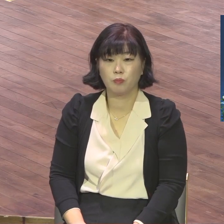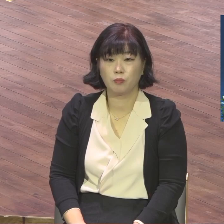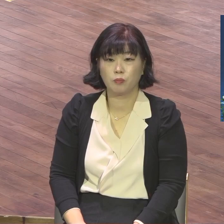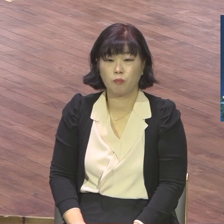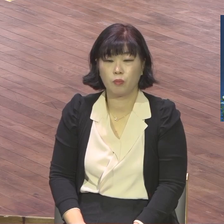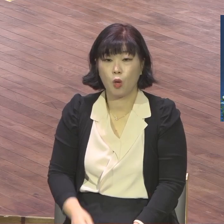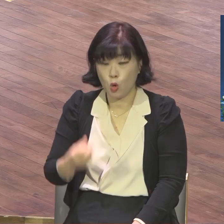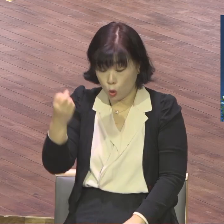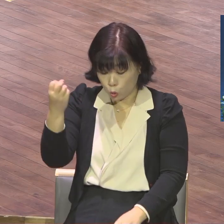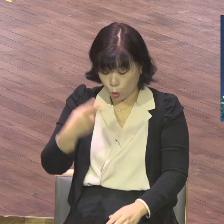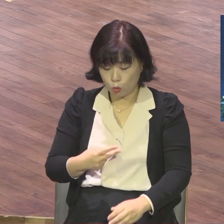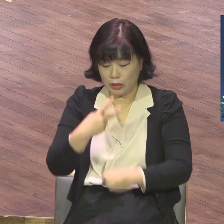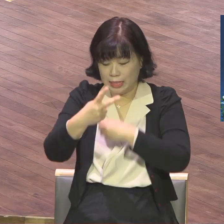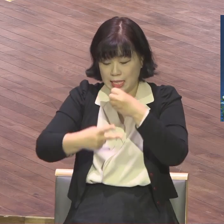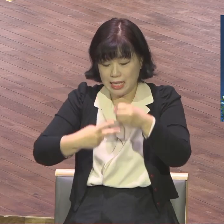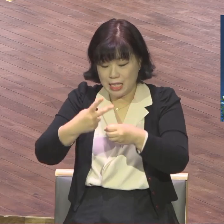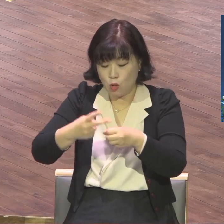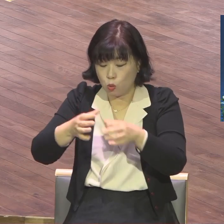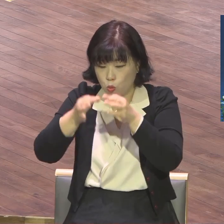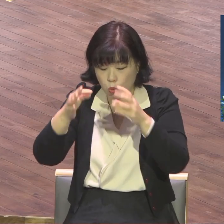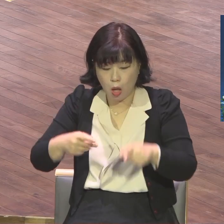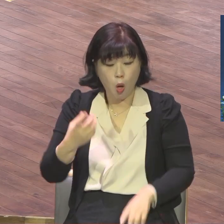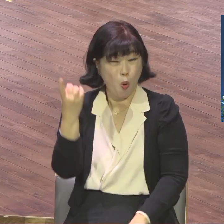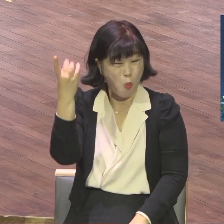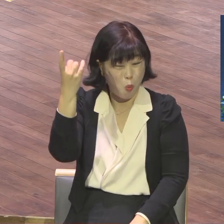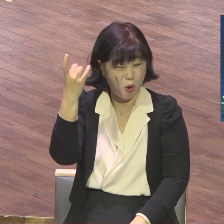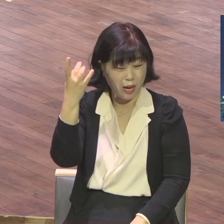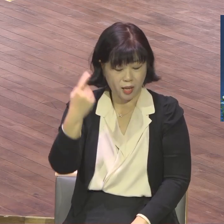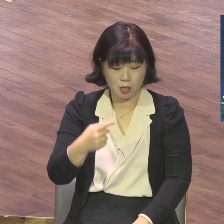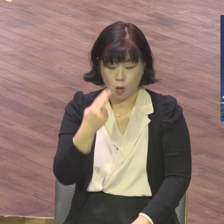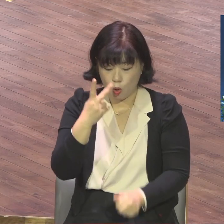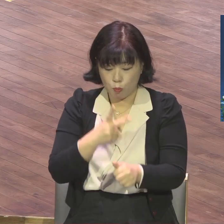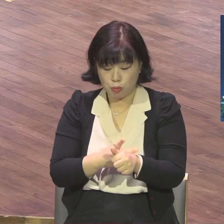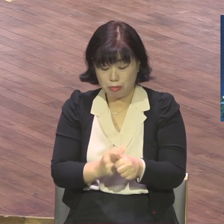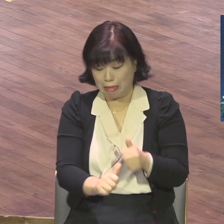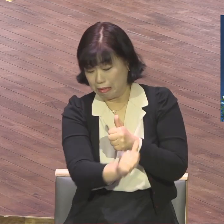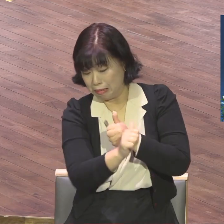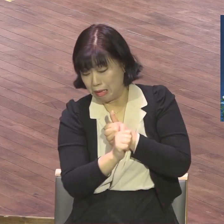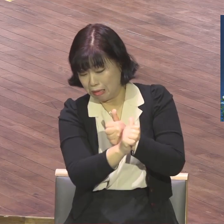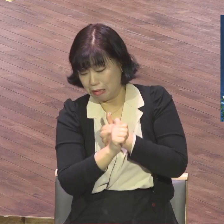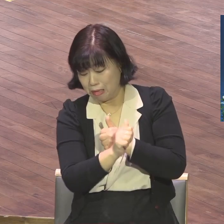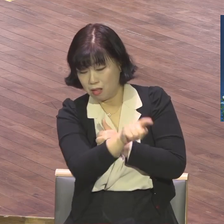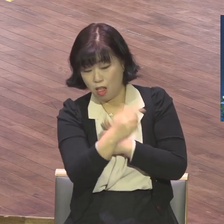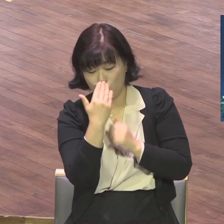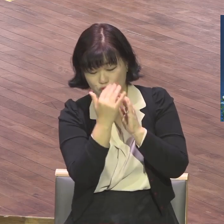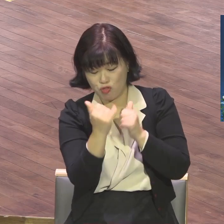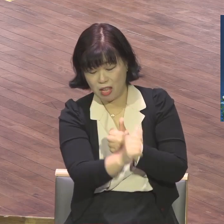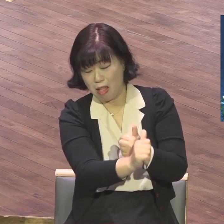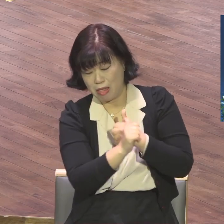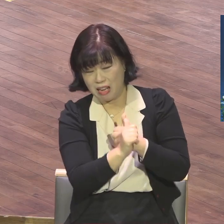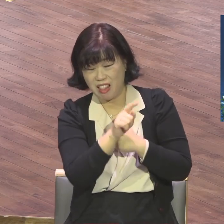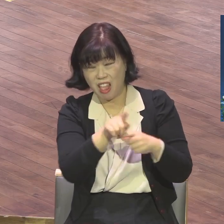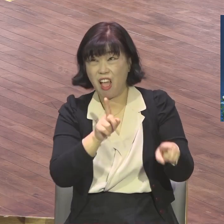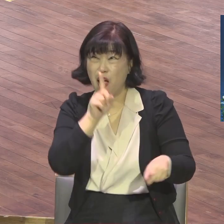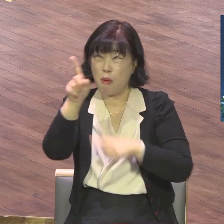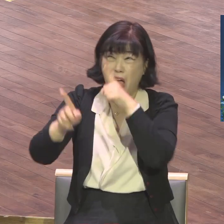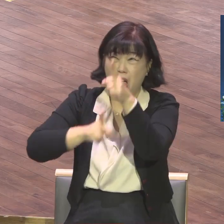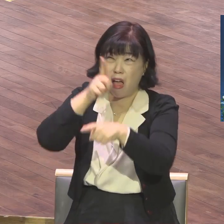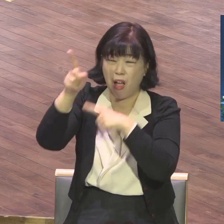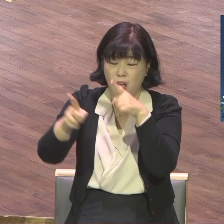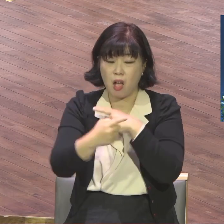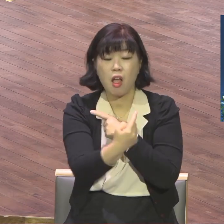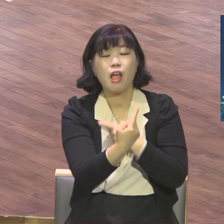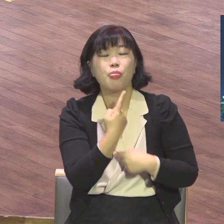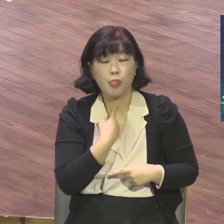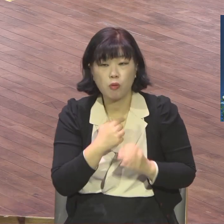그 2년 동안은 유대인들이 찾아와 괴롭히지 않았어요. 부대가 바울의 보증을